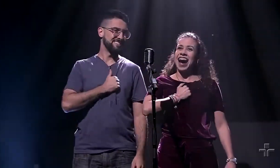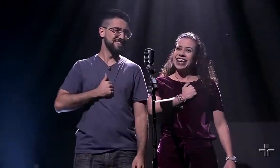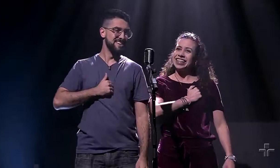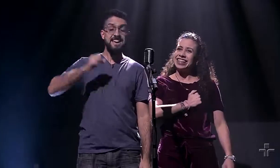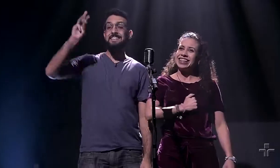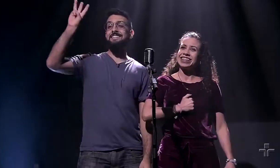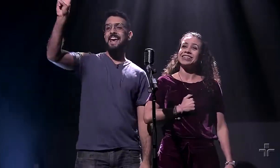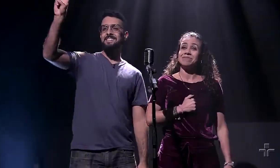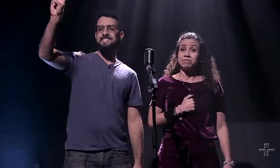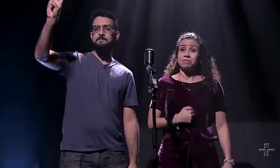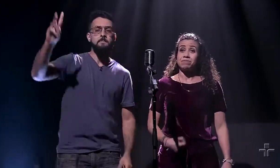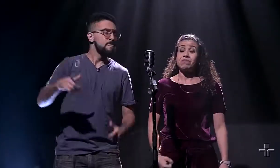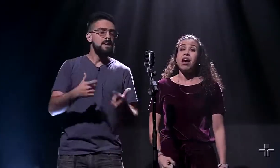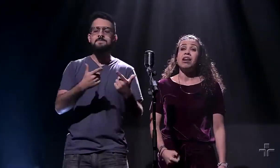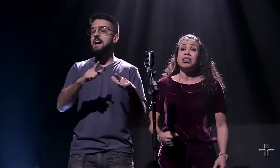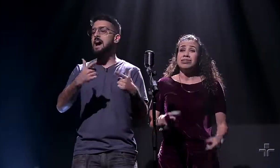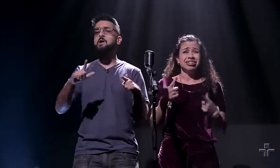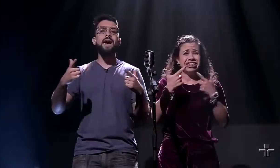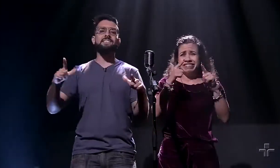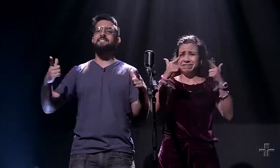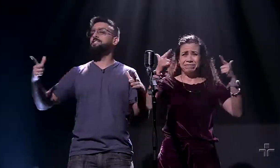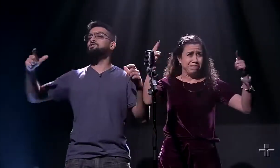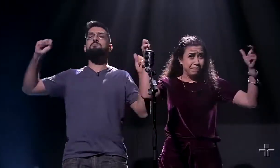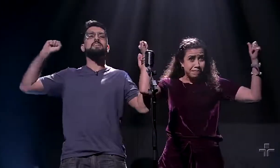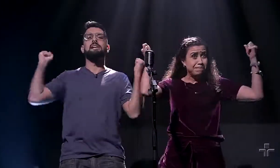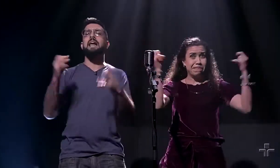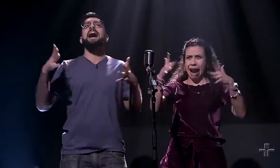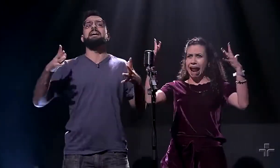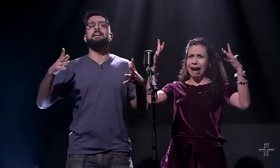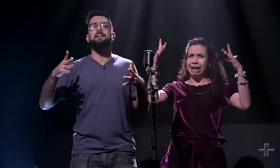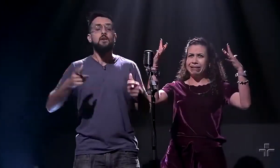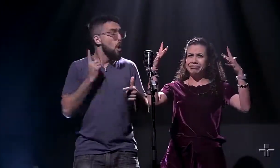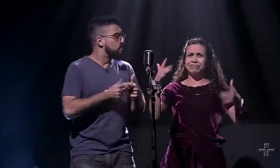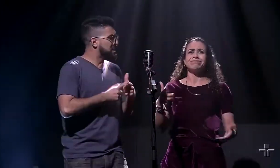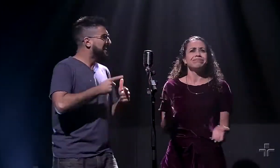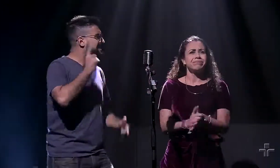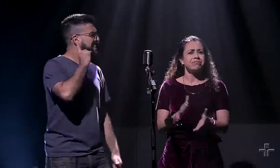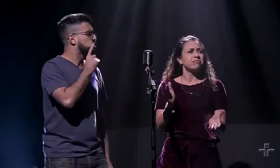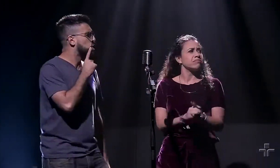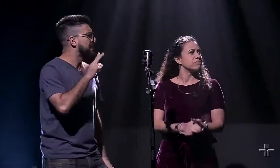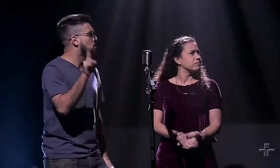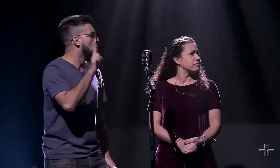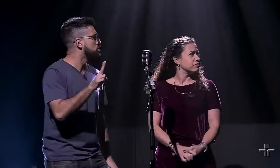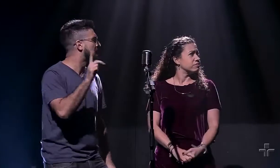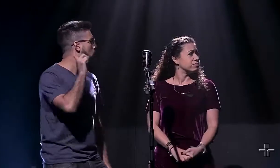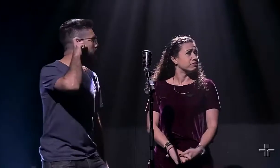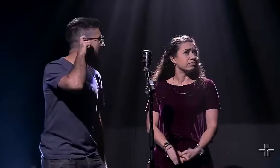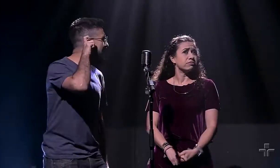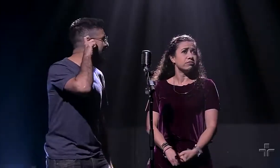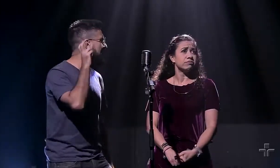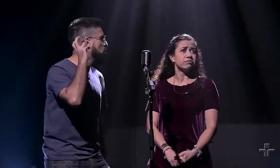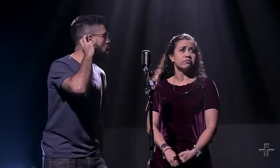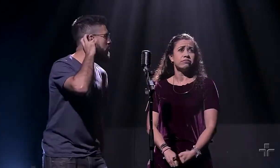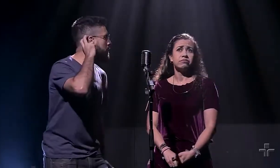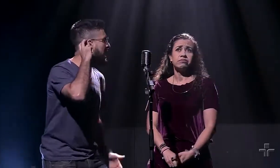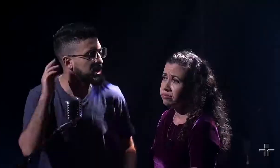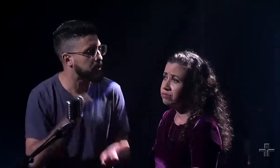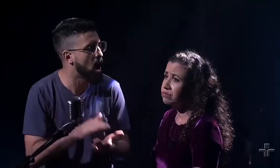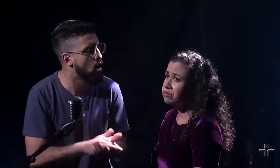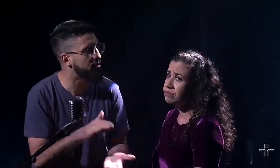3 não existe milagre porque essa surda não usa um aparelho o implante na houve